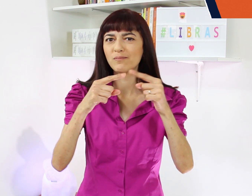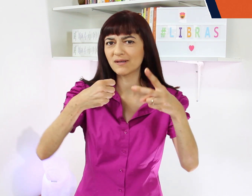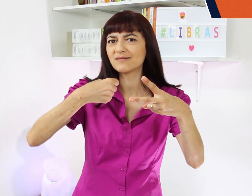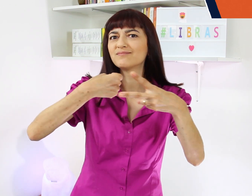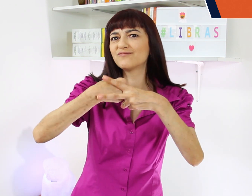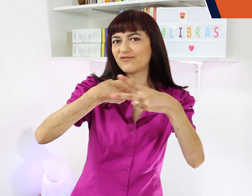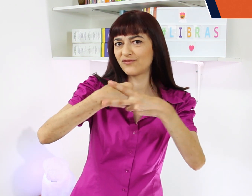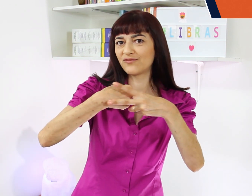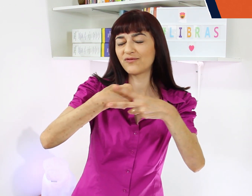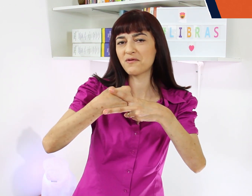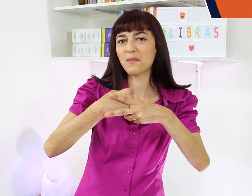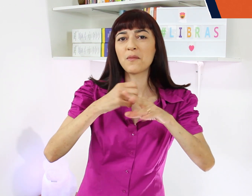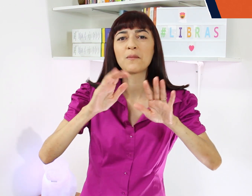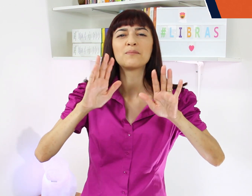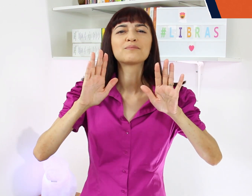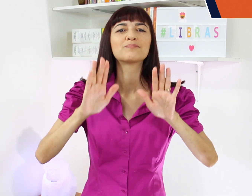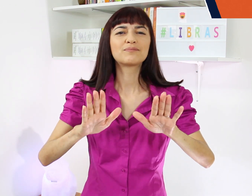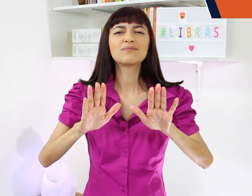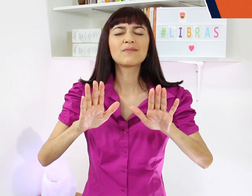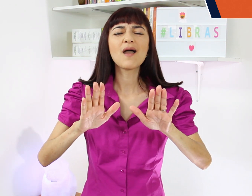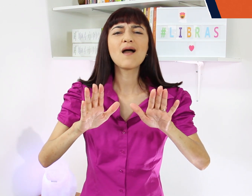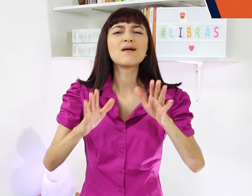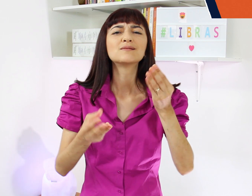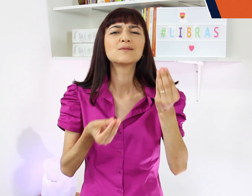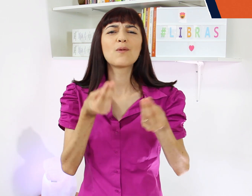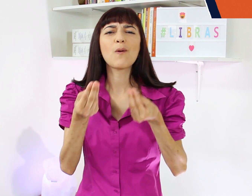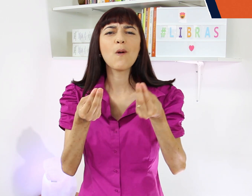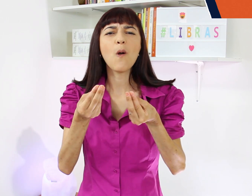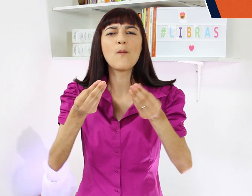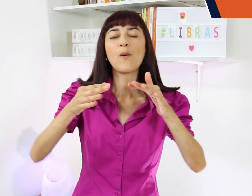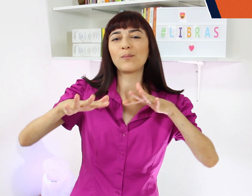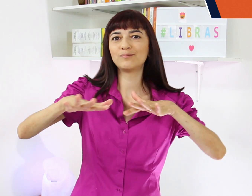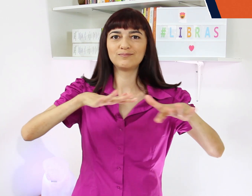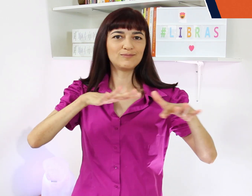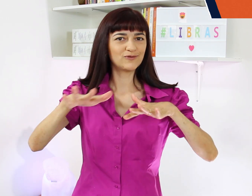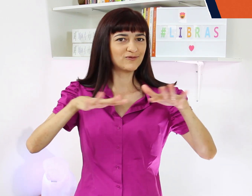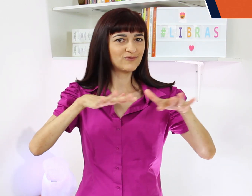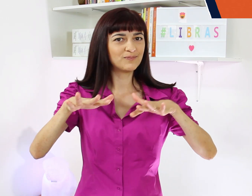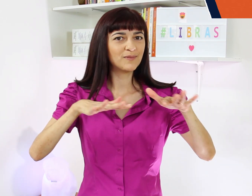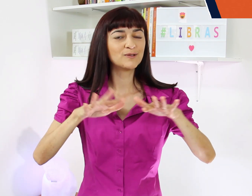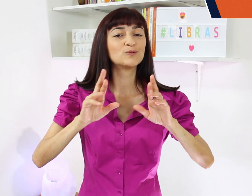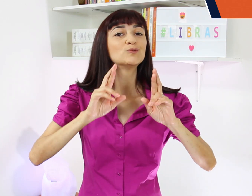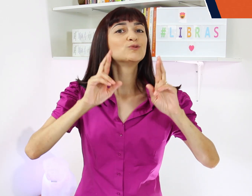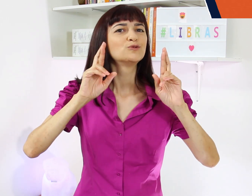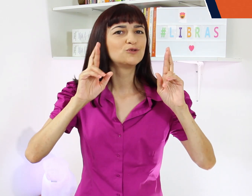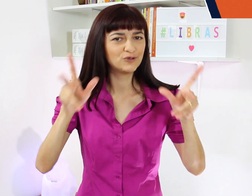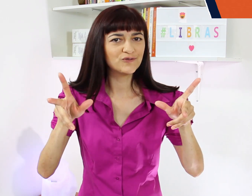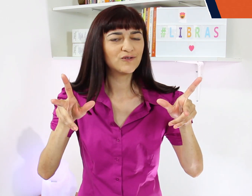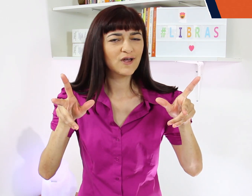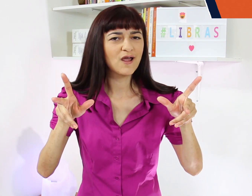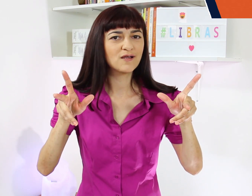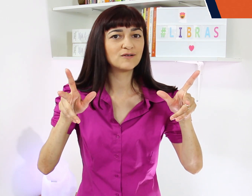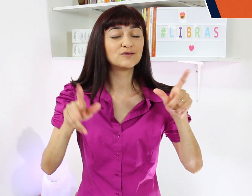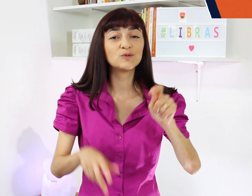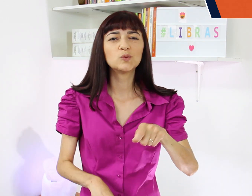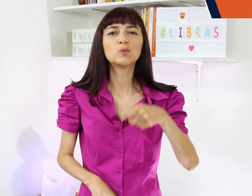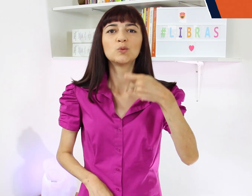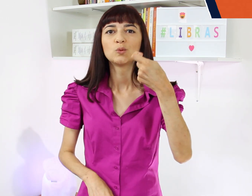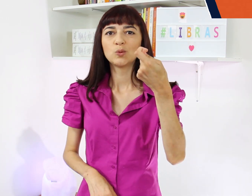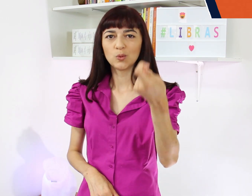Uma outra variação desse verbo. Mas como que é o movimento? Ele altera. Esse movimento nesse verbo, a sinalização é